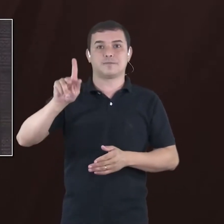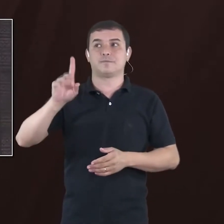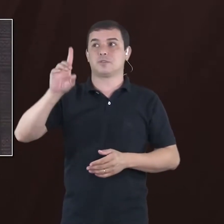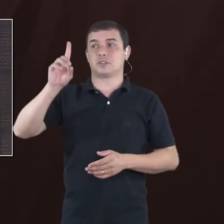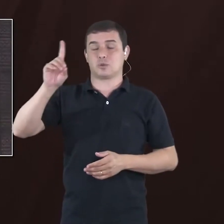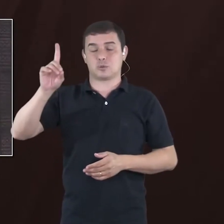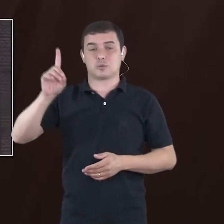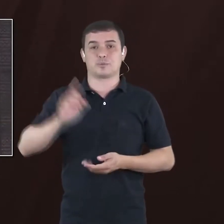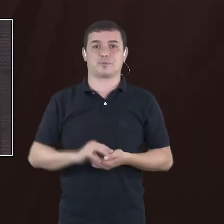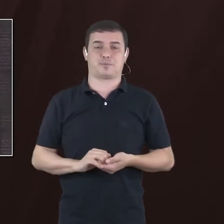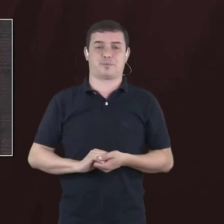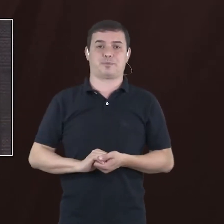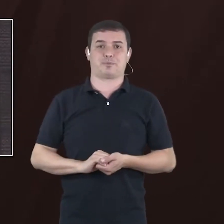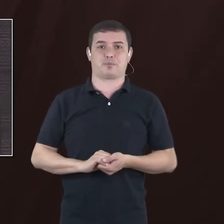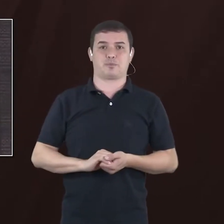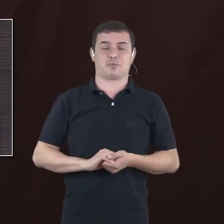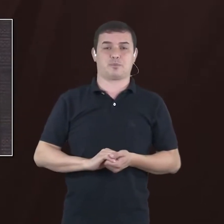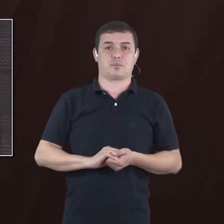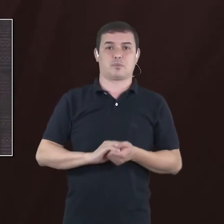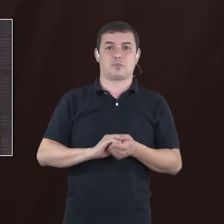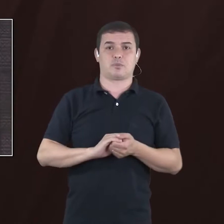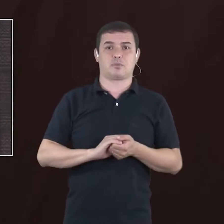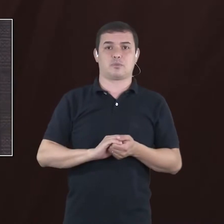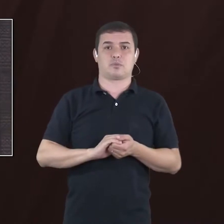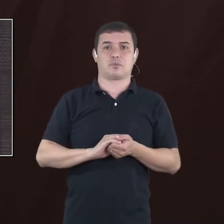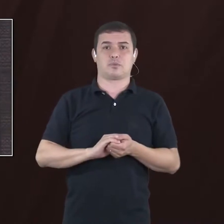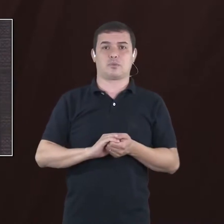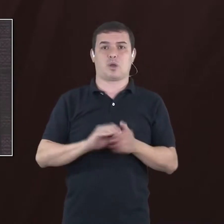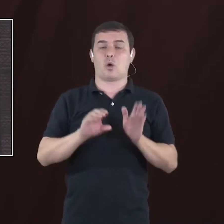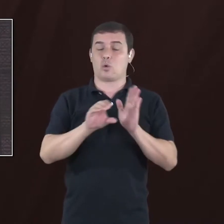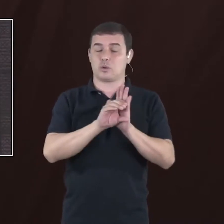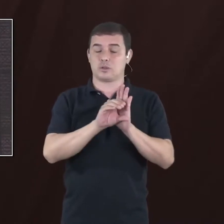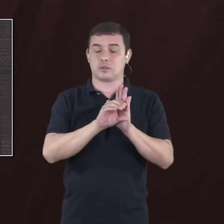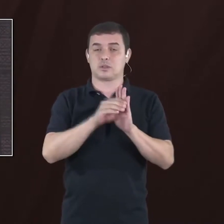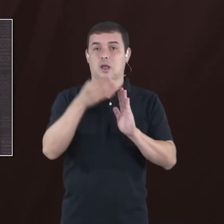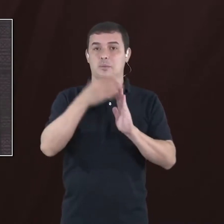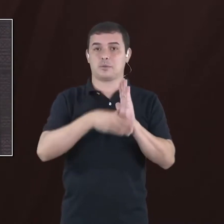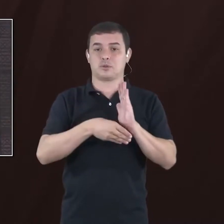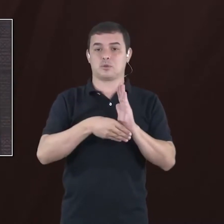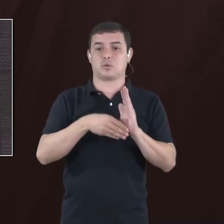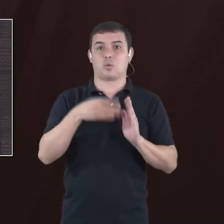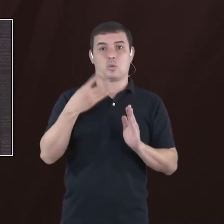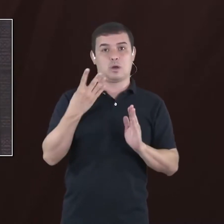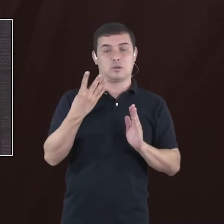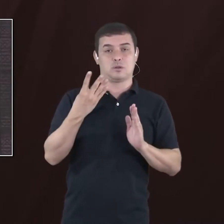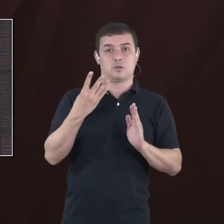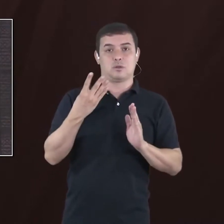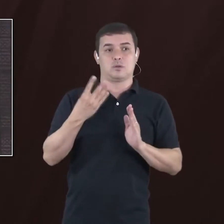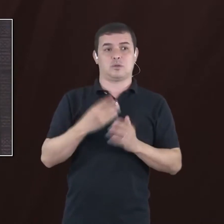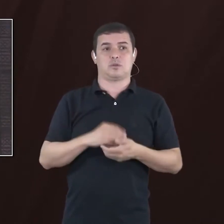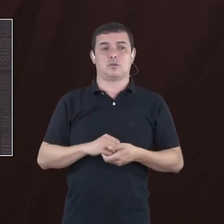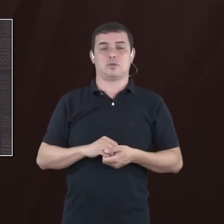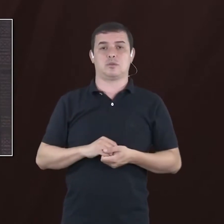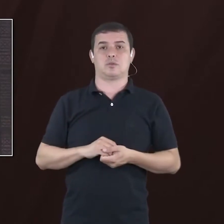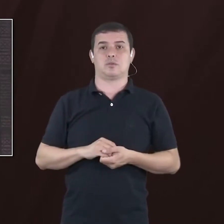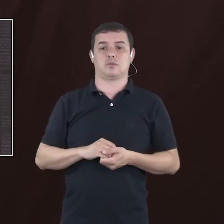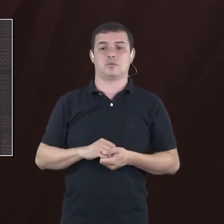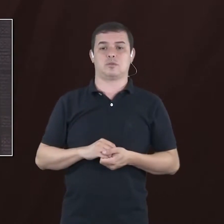1, versículos 24 e 25, irmão Ezra também já enfatizou aqui, eu vou só